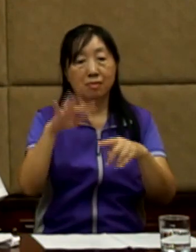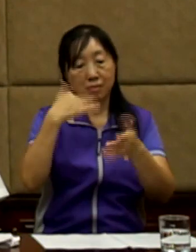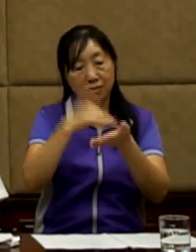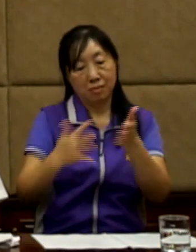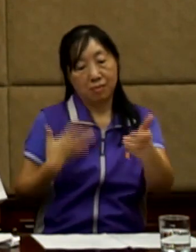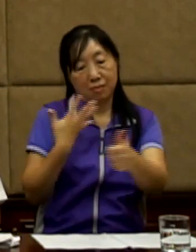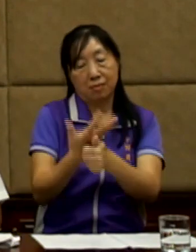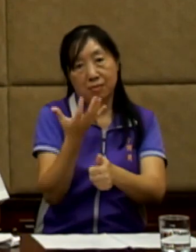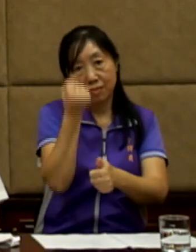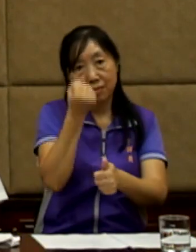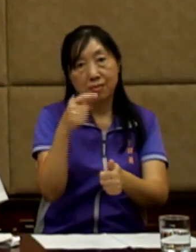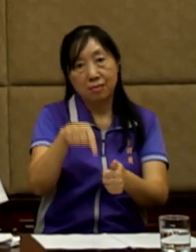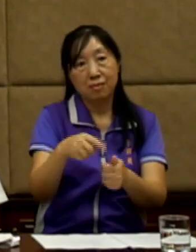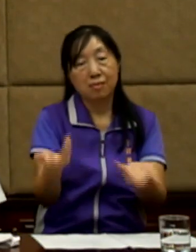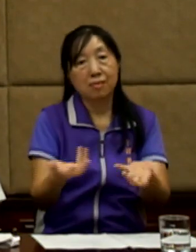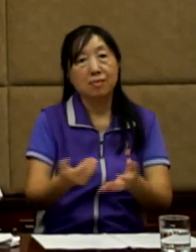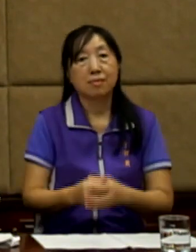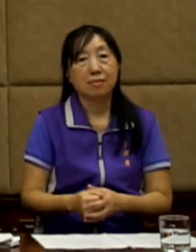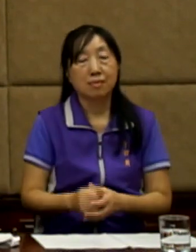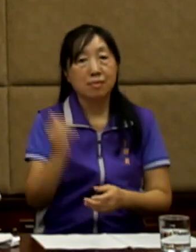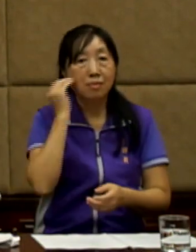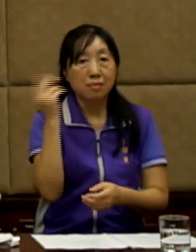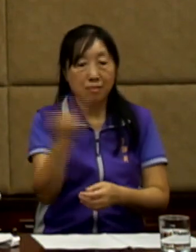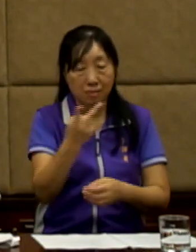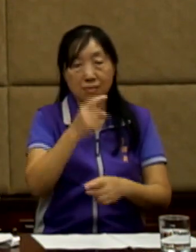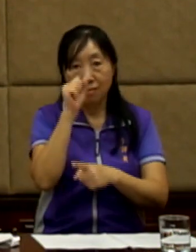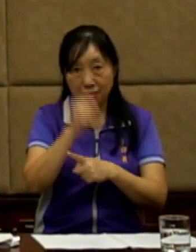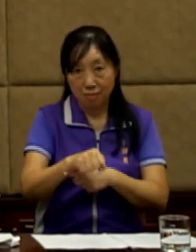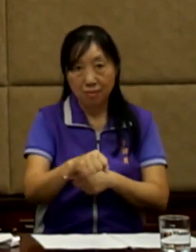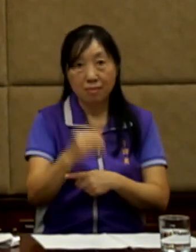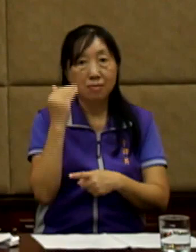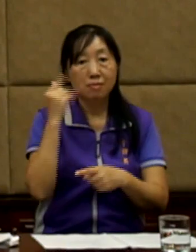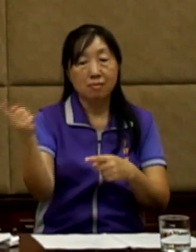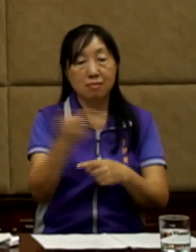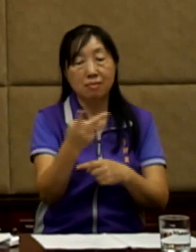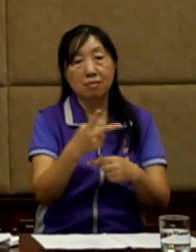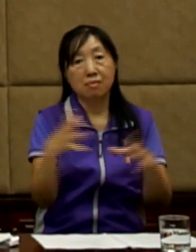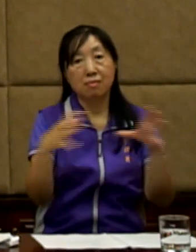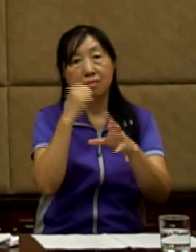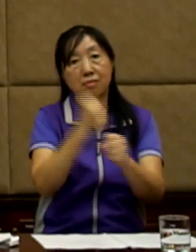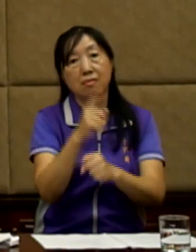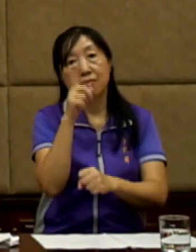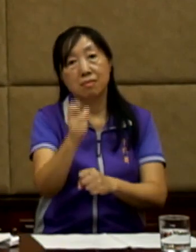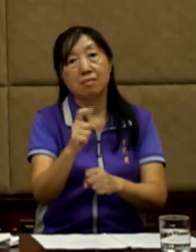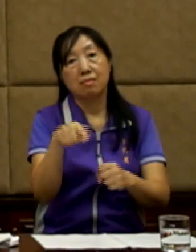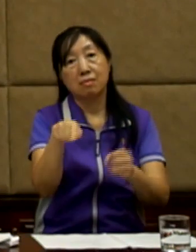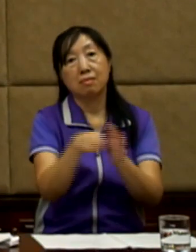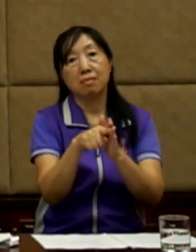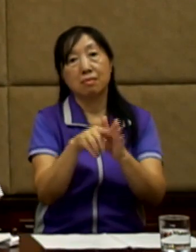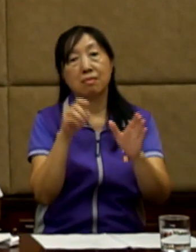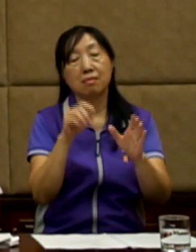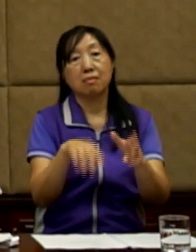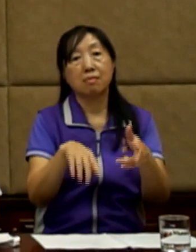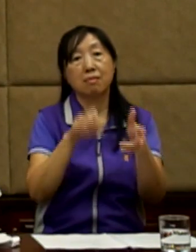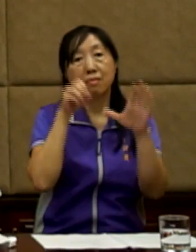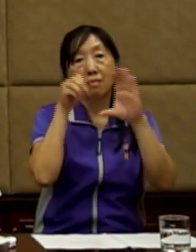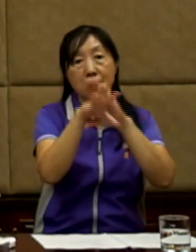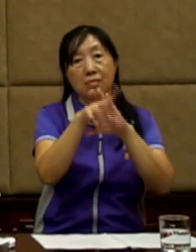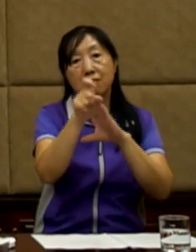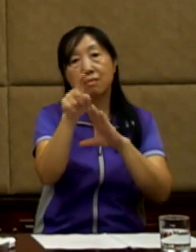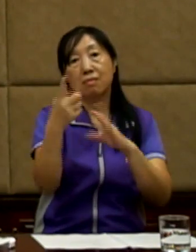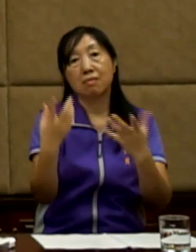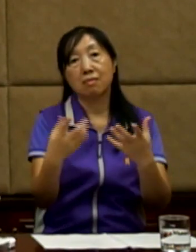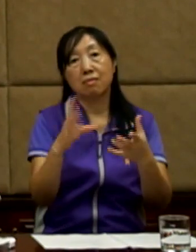合作、愿意授权，当然才有办法来做那个。如果他都不愿意合作，没办法授权，何来申请上架？所以我们在